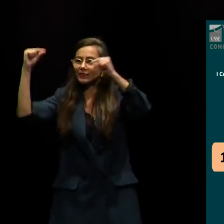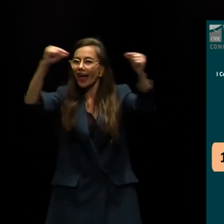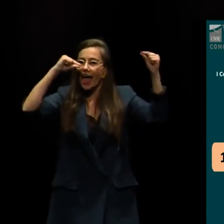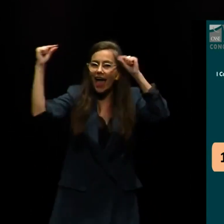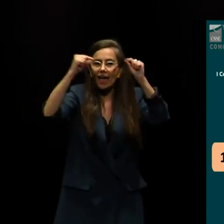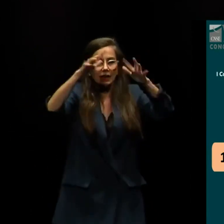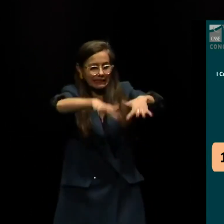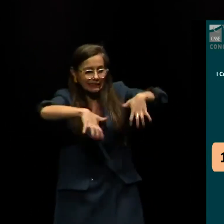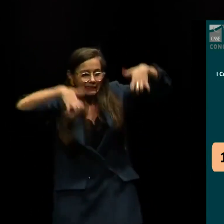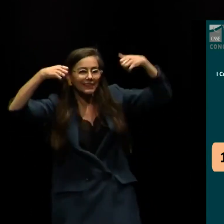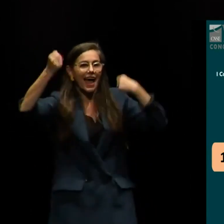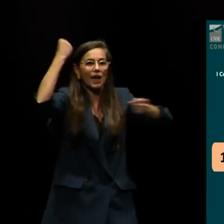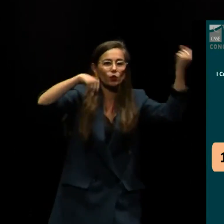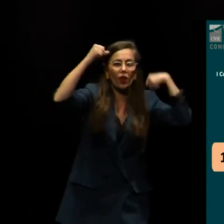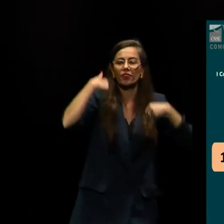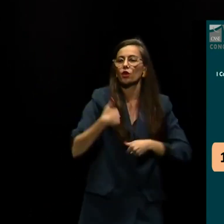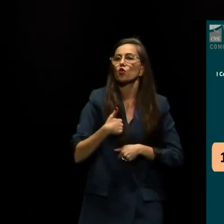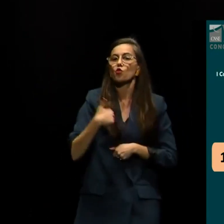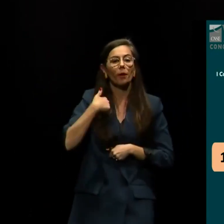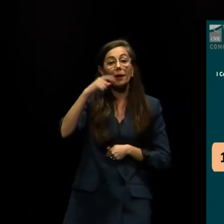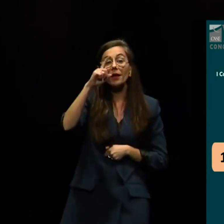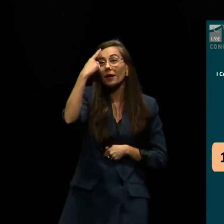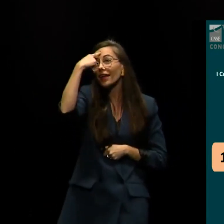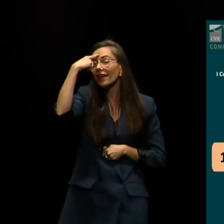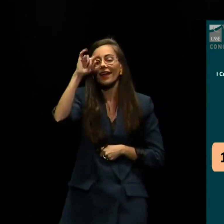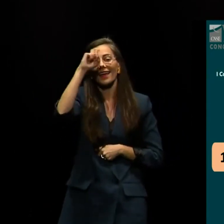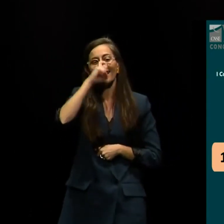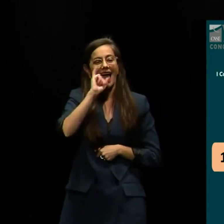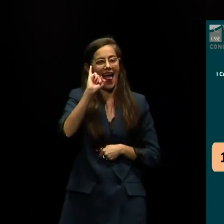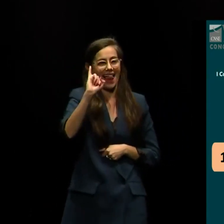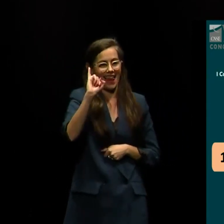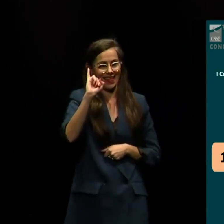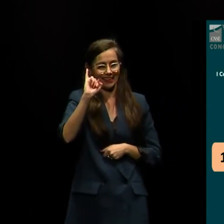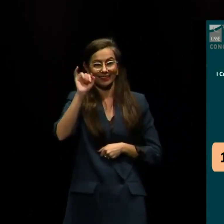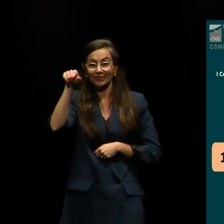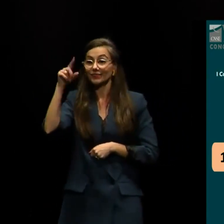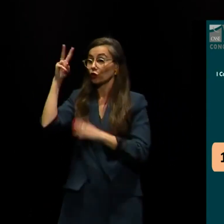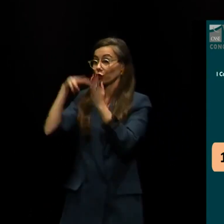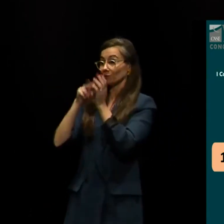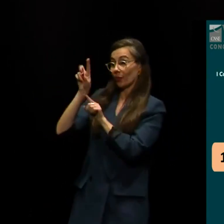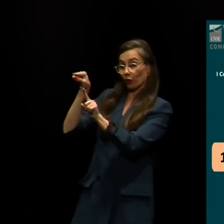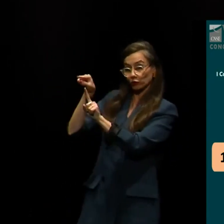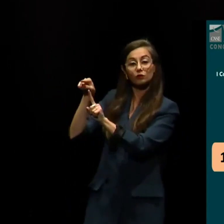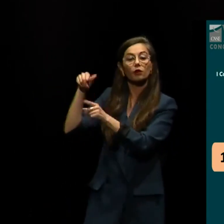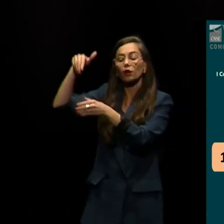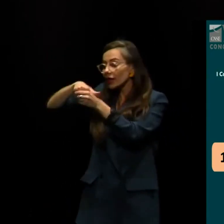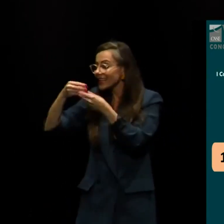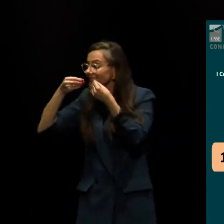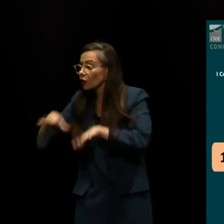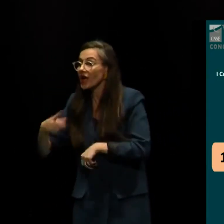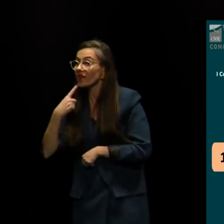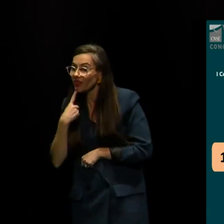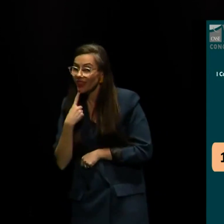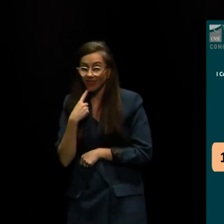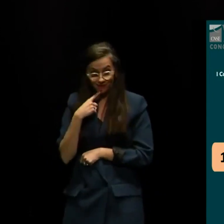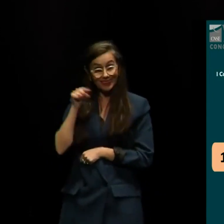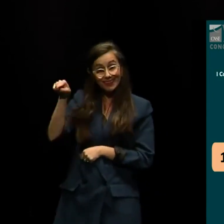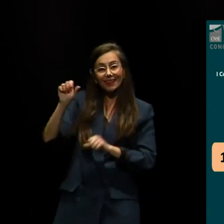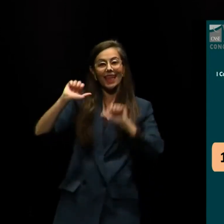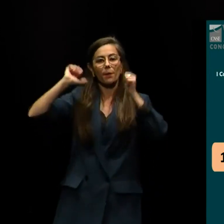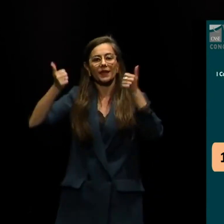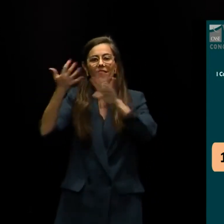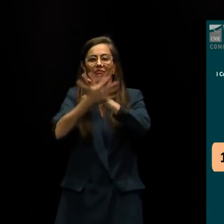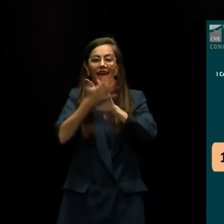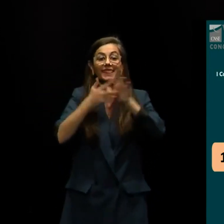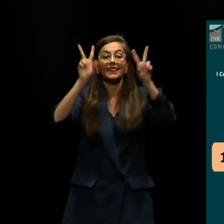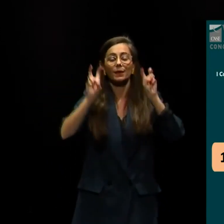lo que se reivindicaba, sí de la sensación que yo sentí al estar presente allí, ¿no? Y tengo recuerdos muy gratos de ese congreso del año